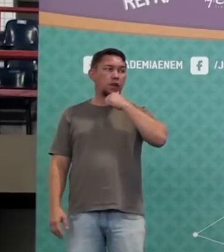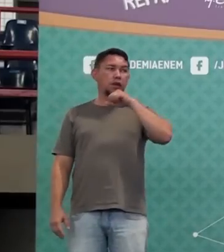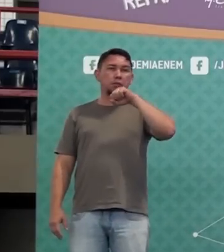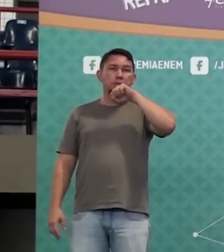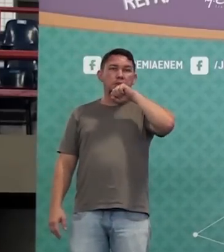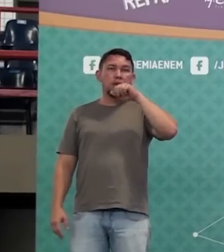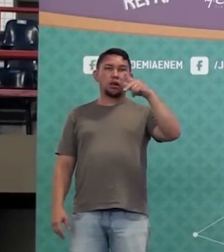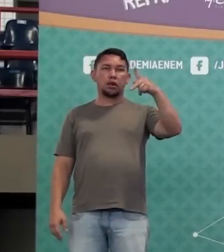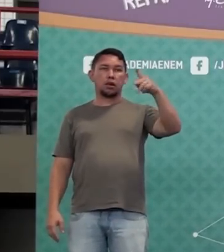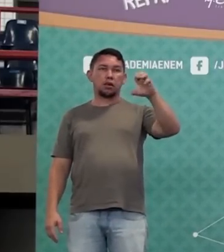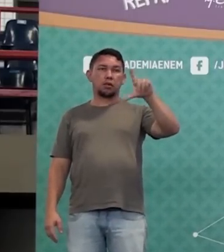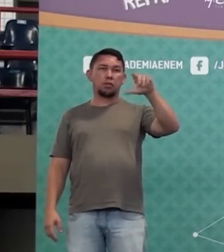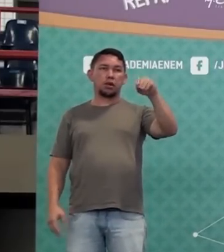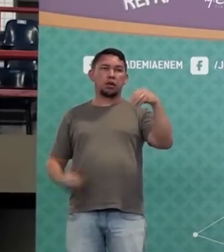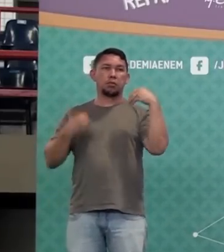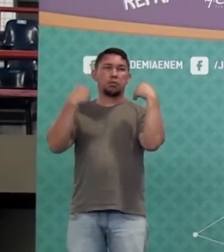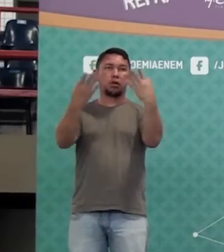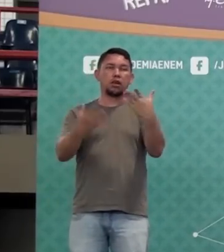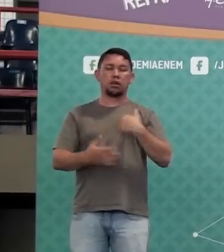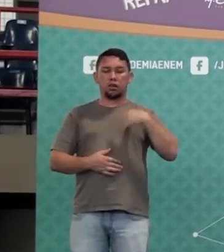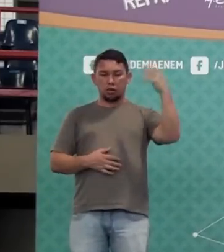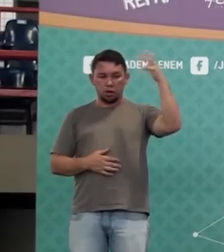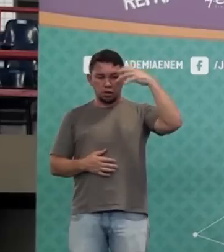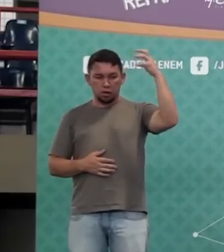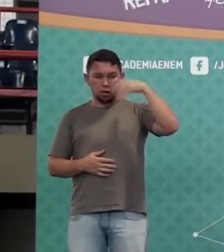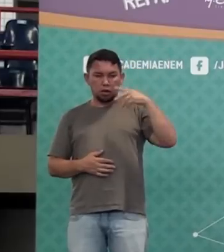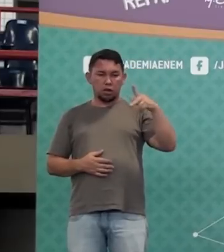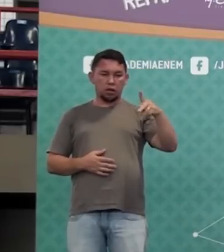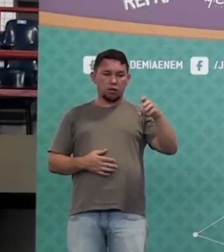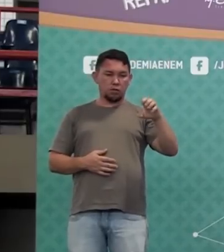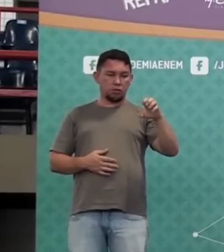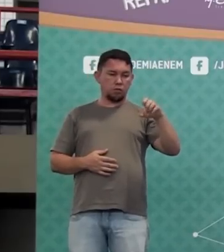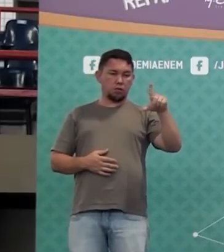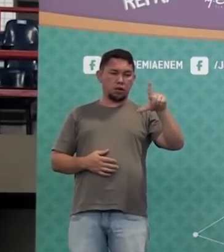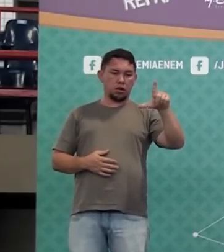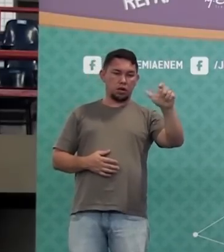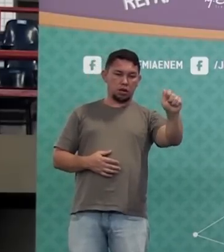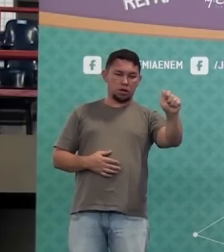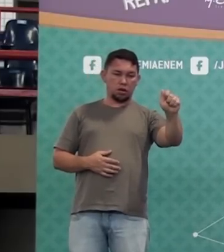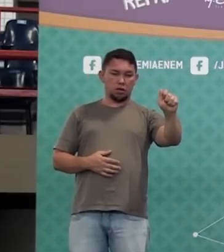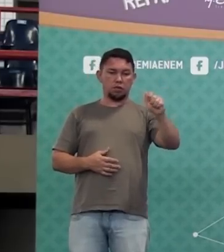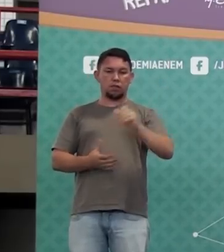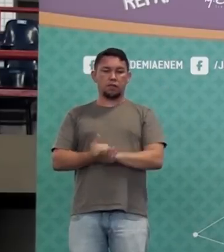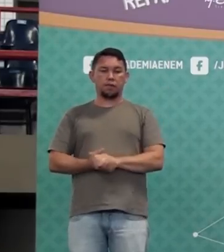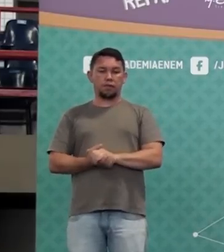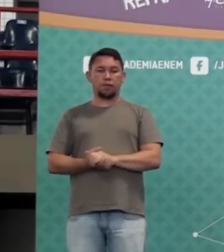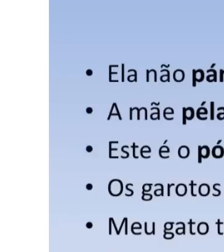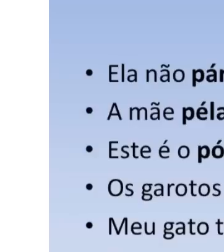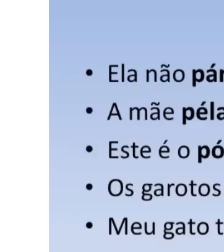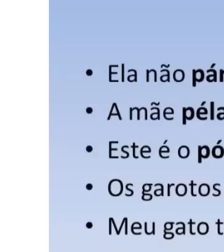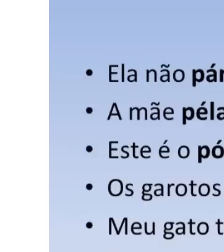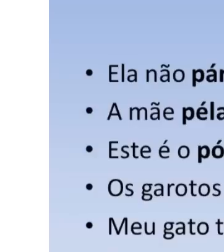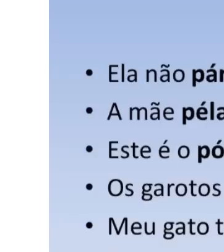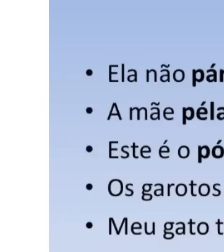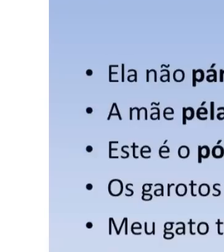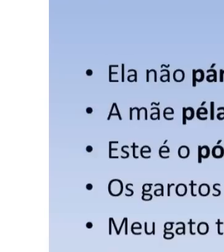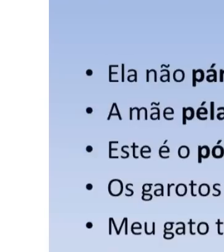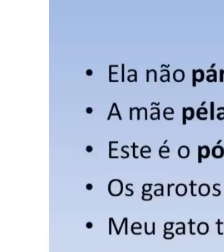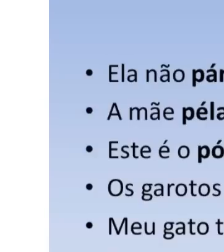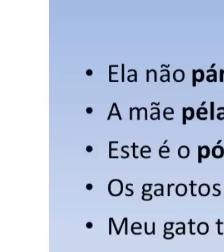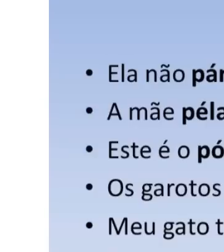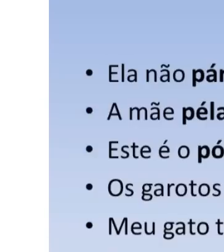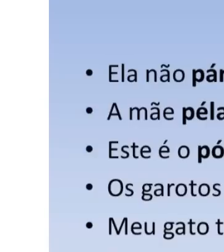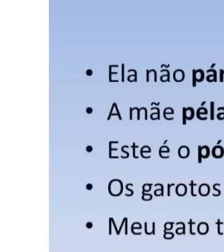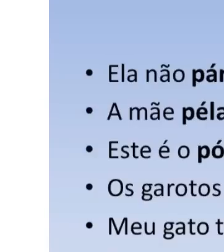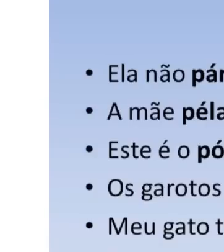bebê para dar-lhe banho. E o pela sem acento, normal. Este é o Polo Norte,